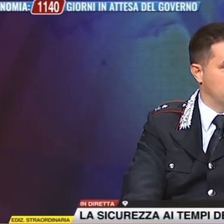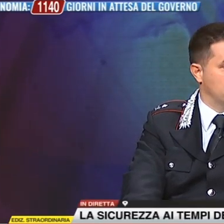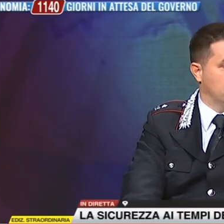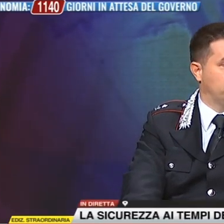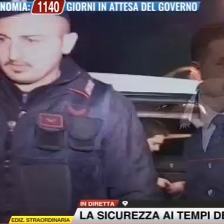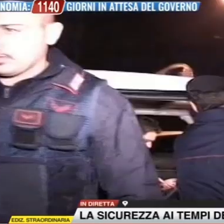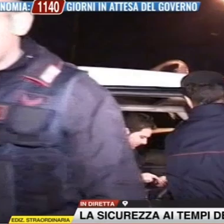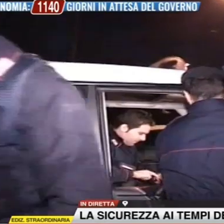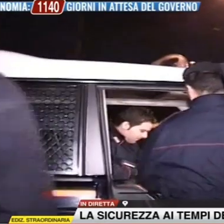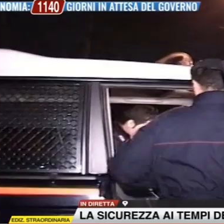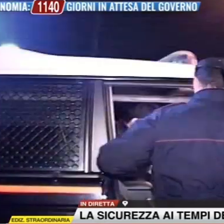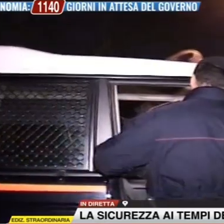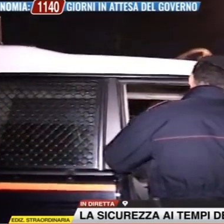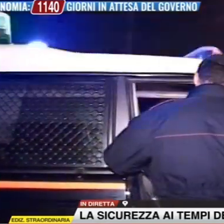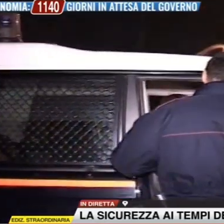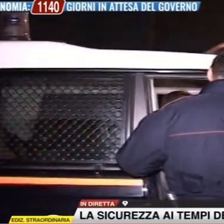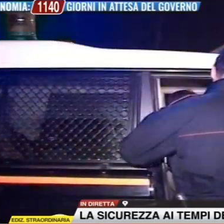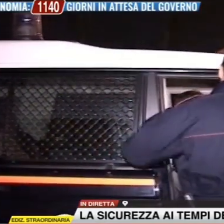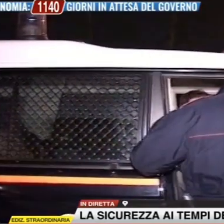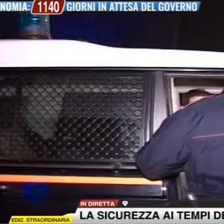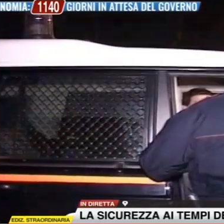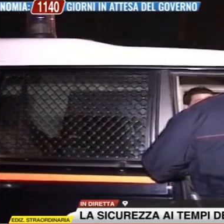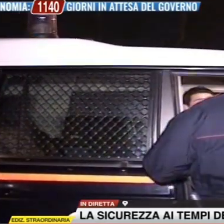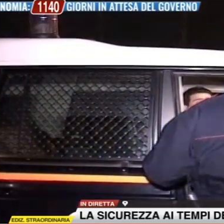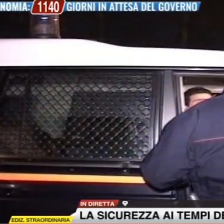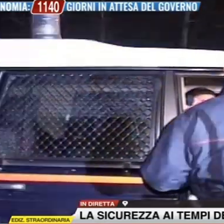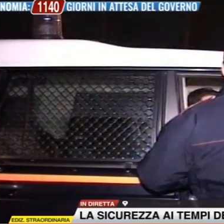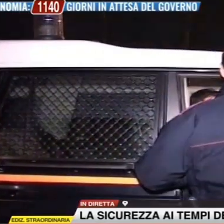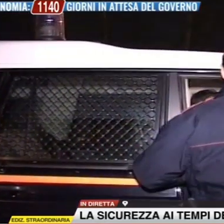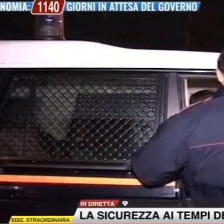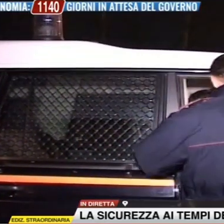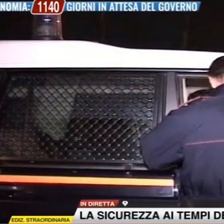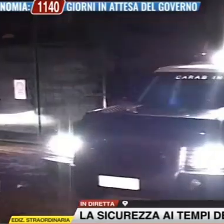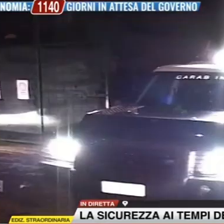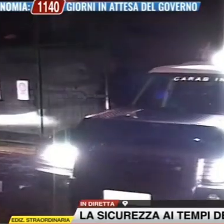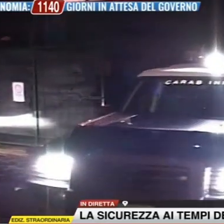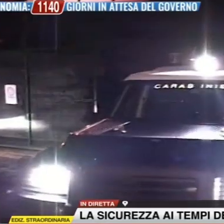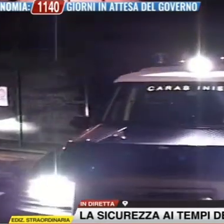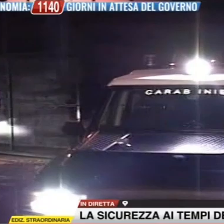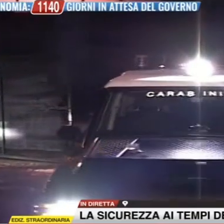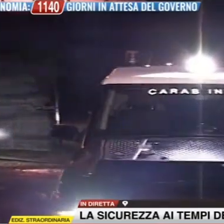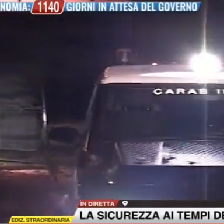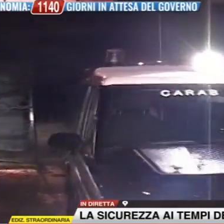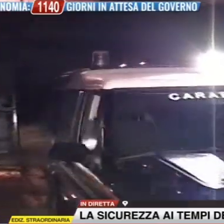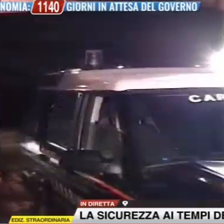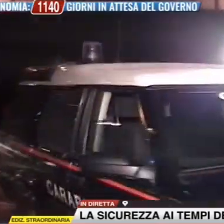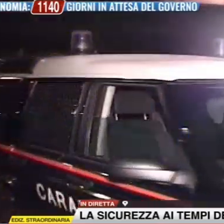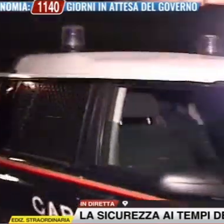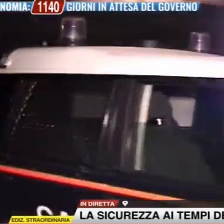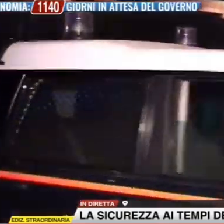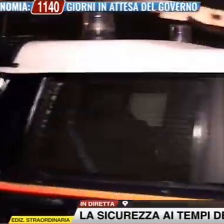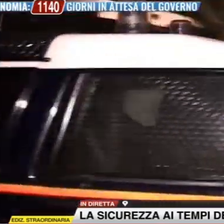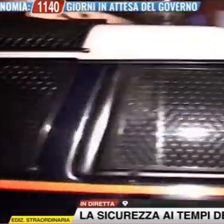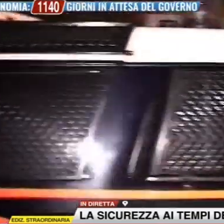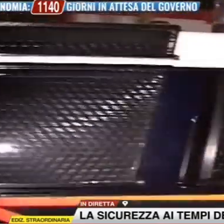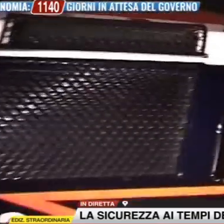porta, il primo compito, la prima soluzione è quella di non farlo entrare. Ecco, anche in epoca Covid,